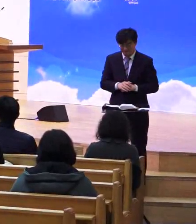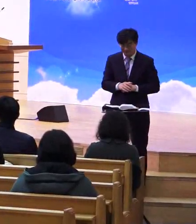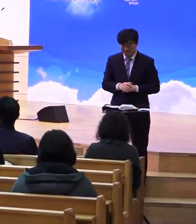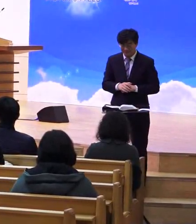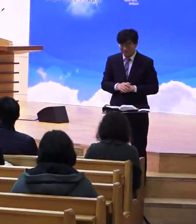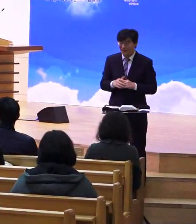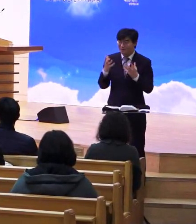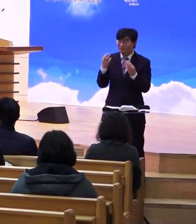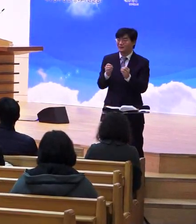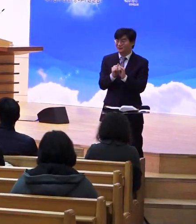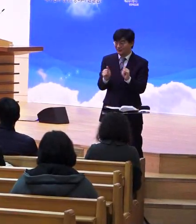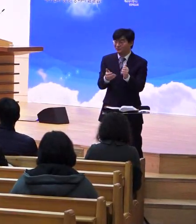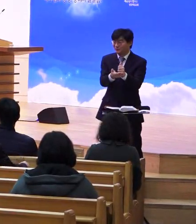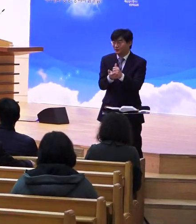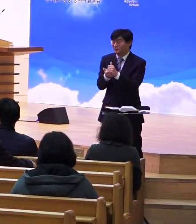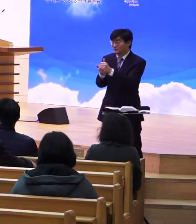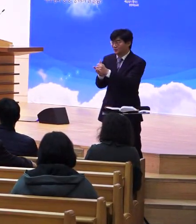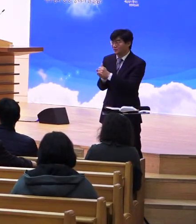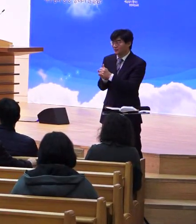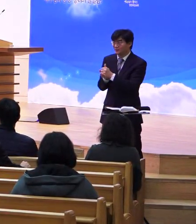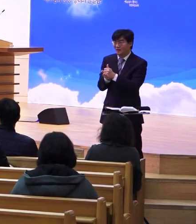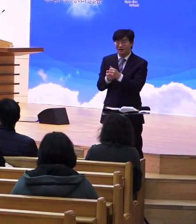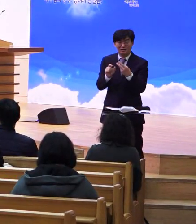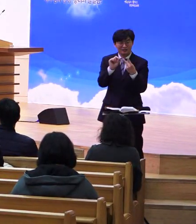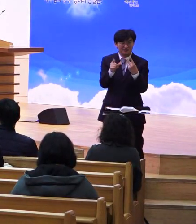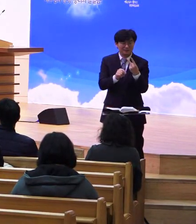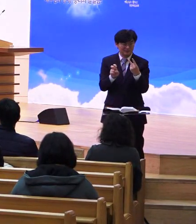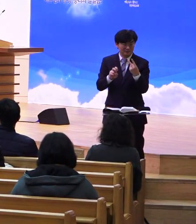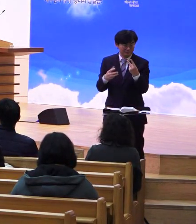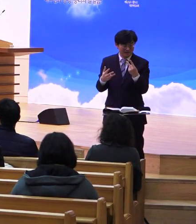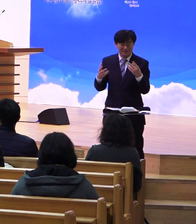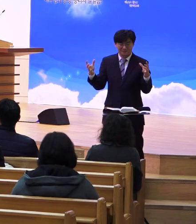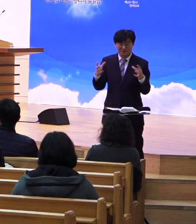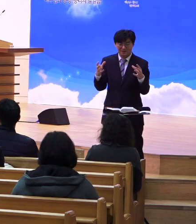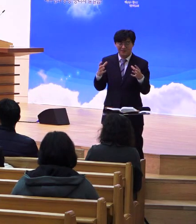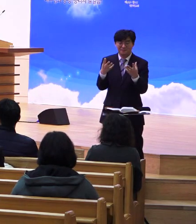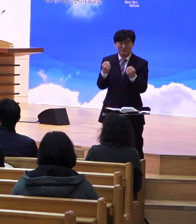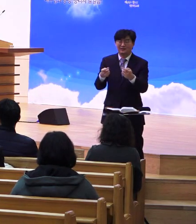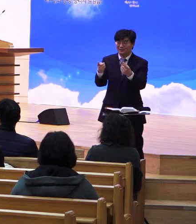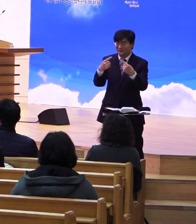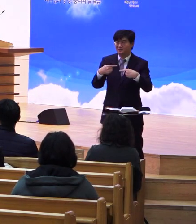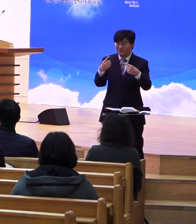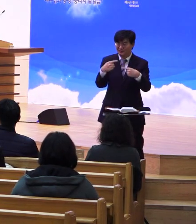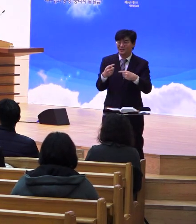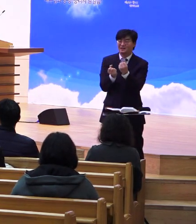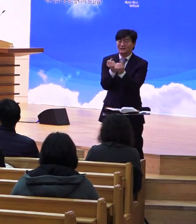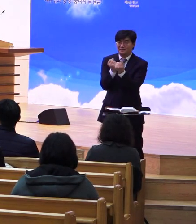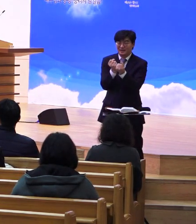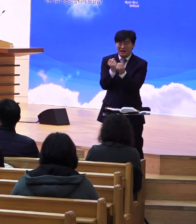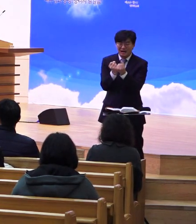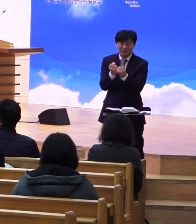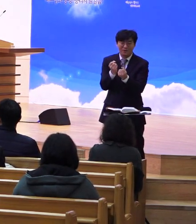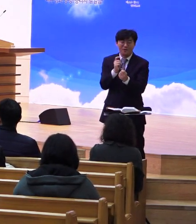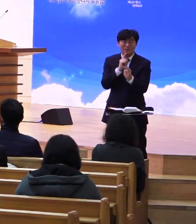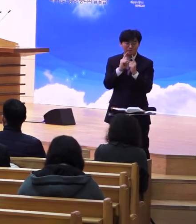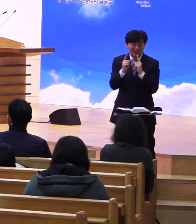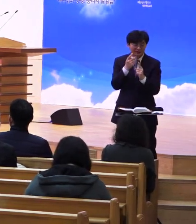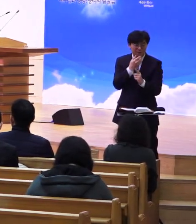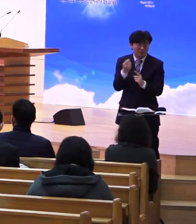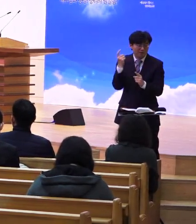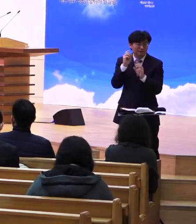그날 많은 분들을 초청하셔서 행복한 또 천국잔치, 다음 시대를 위한 세미나가 되면 좋겠습니다. 오늘 그